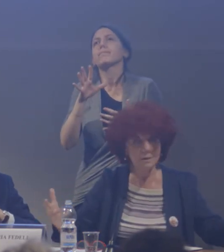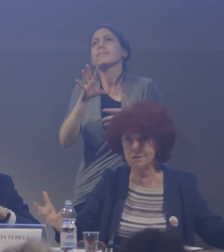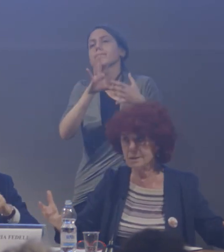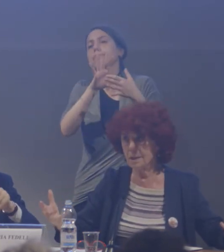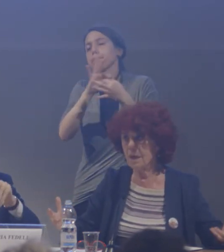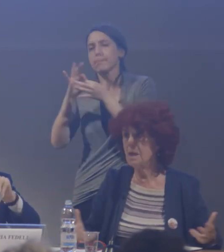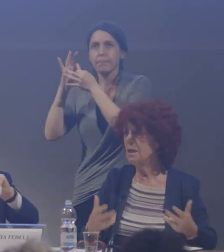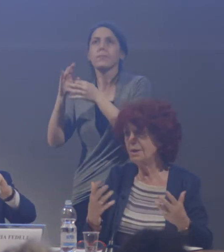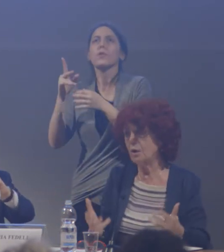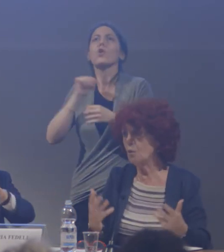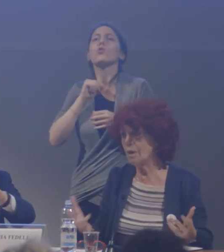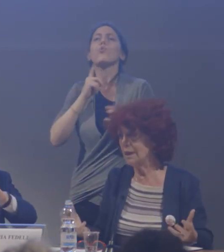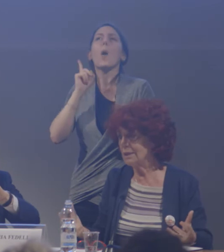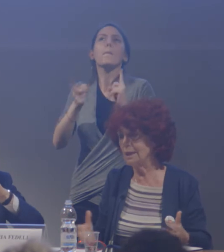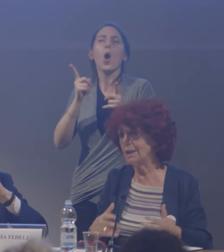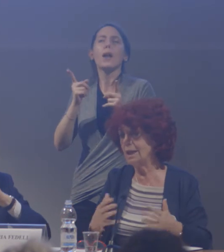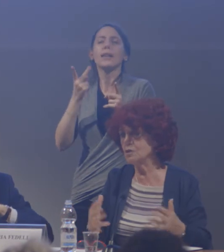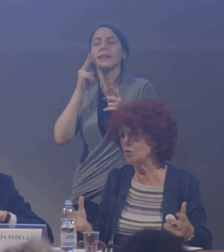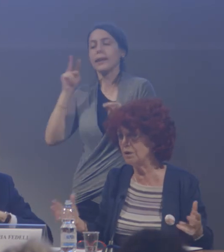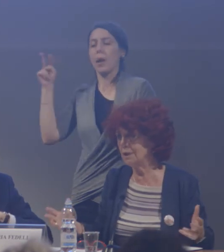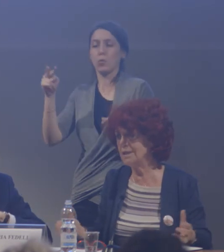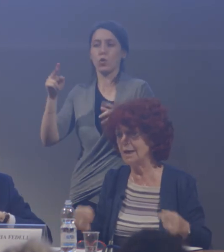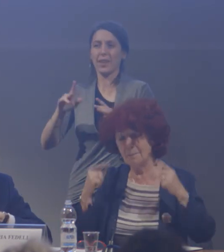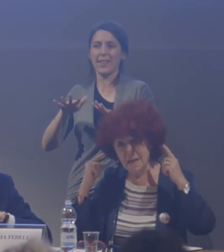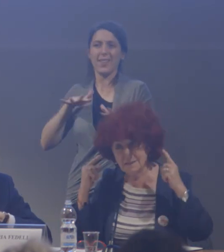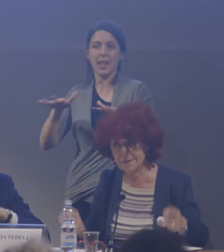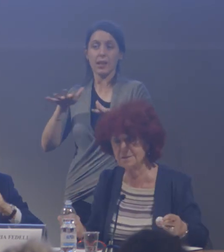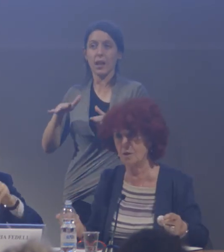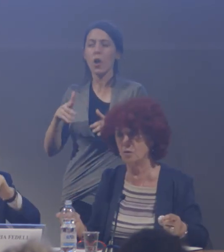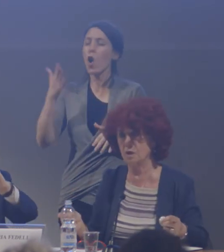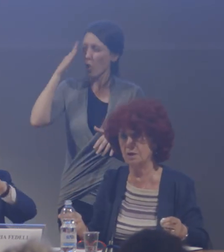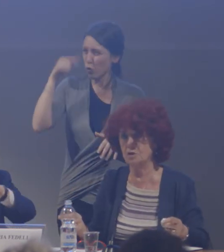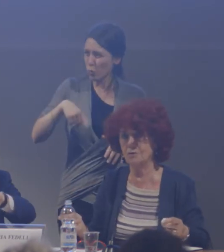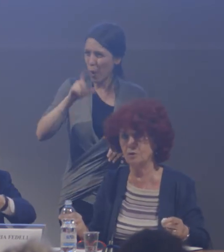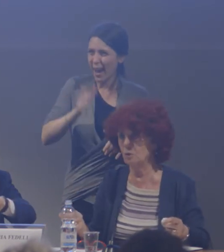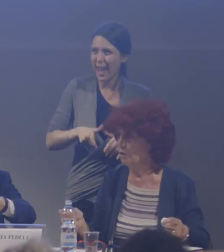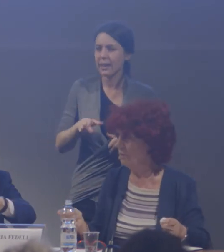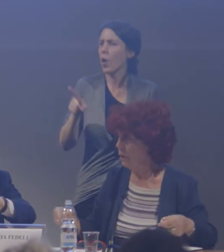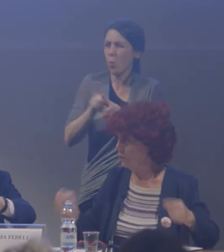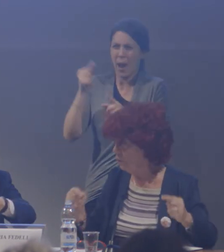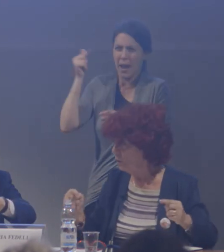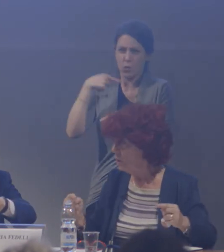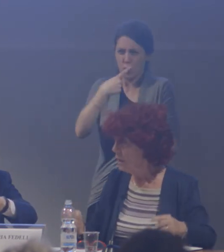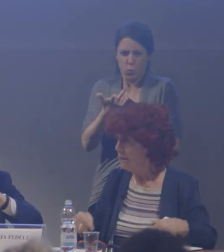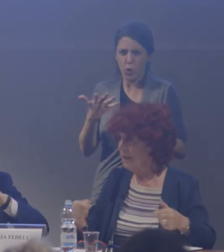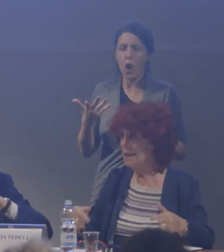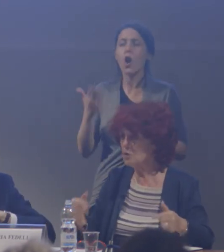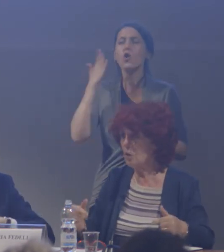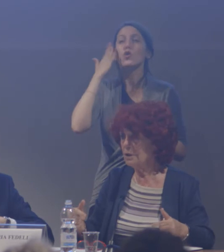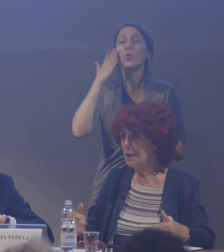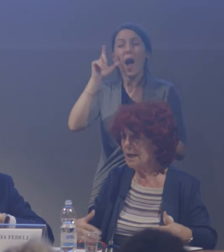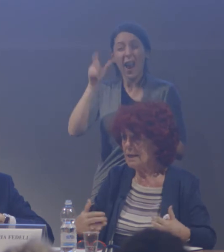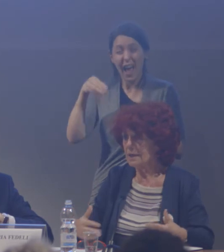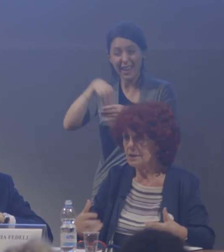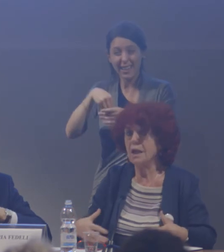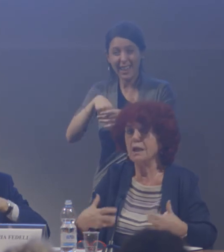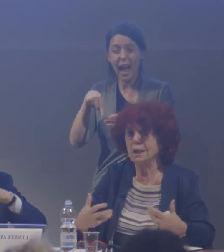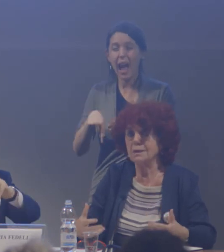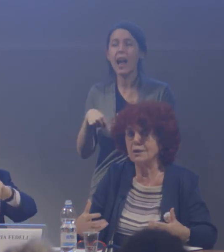un'idea di sistema, però guardate che nella scuola italiana, ma è la stessa cosa che diceva Tullio De Mauro, nella scuola